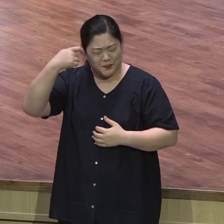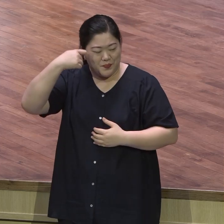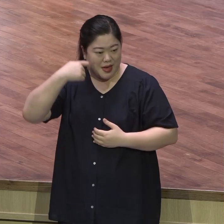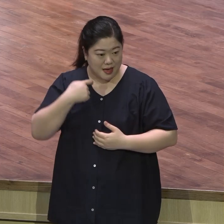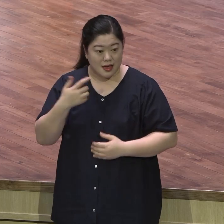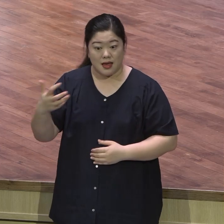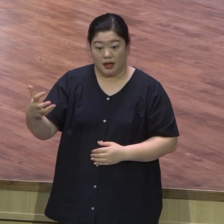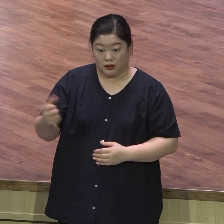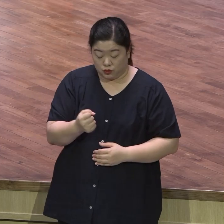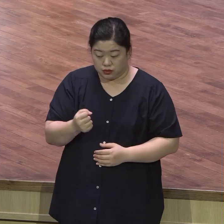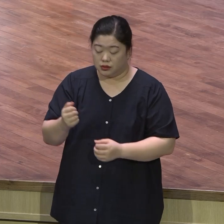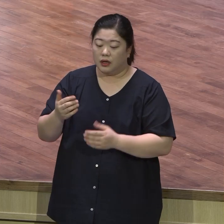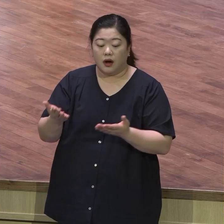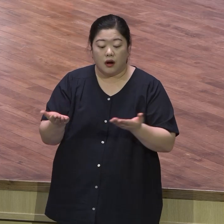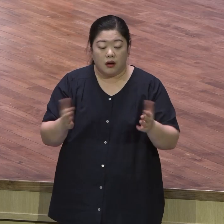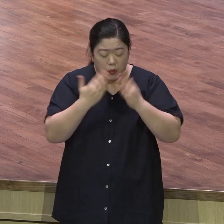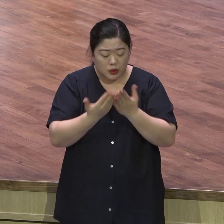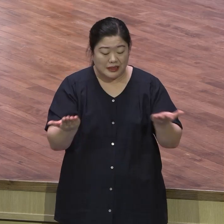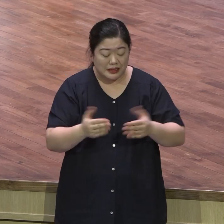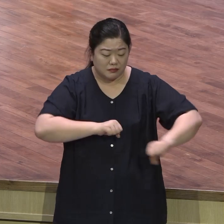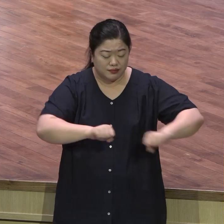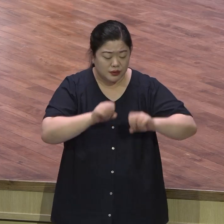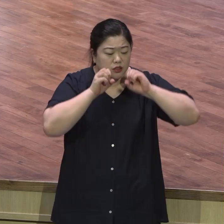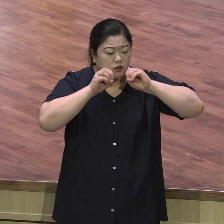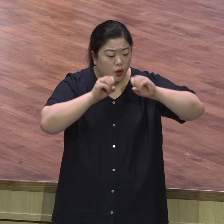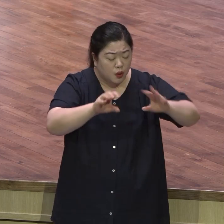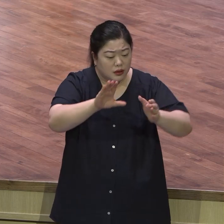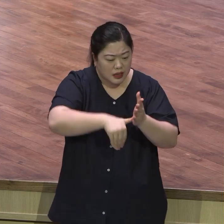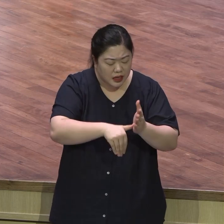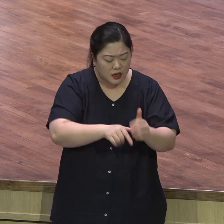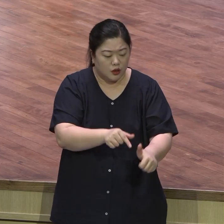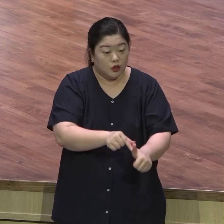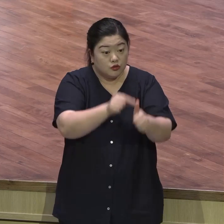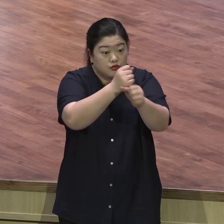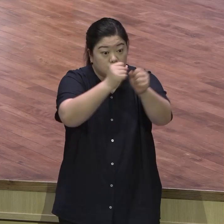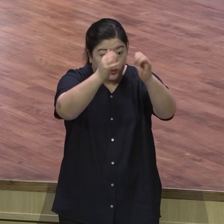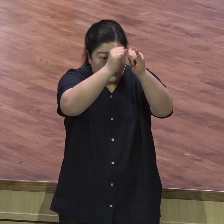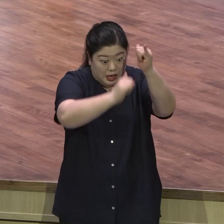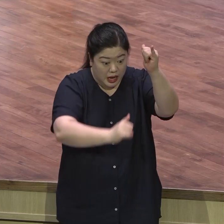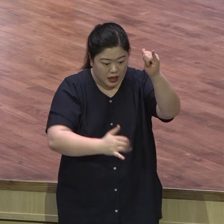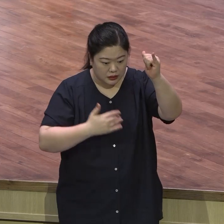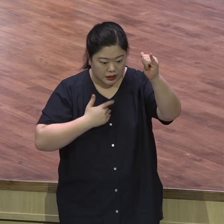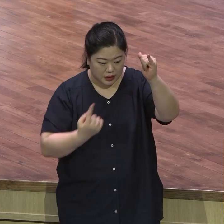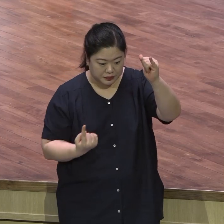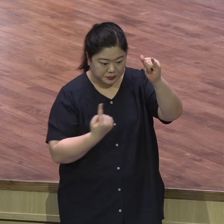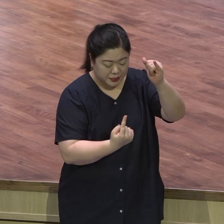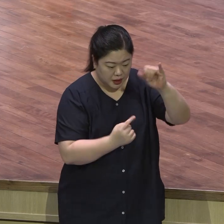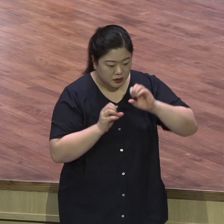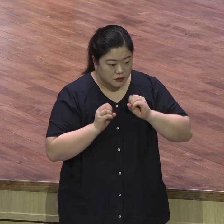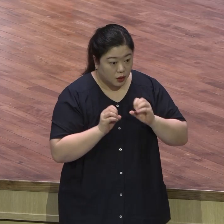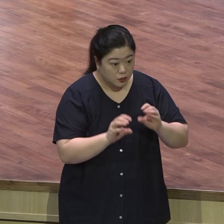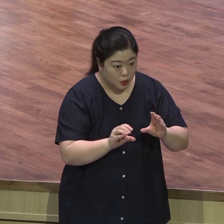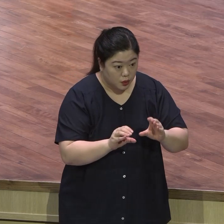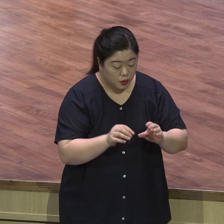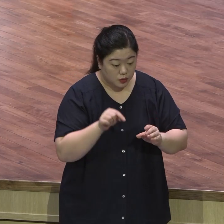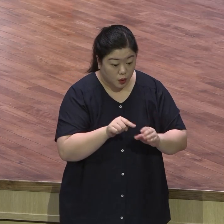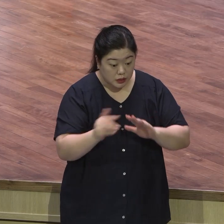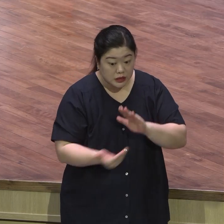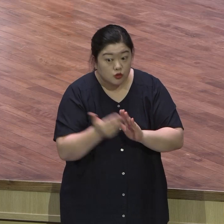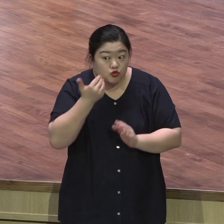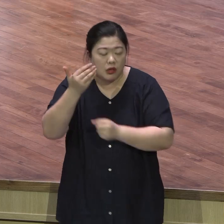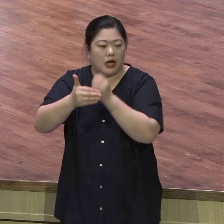모든 구속사 성취의 핵심의 도구예요. 교회가 도구라고요. 성전을 통해서 하나님께서